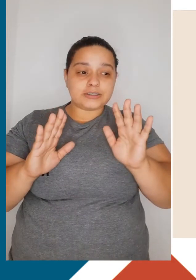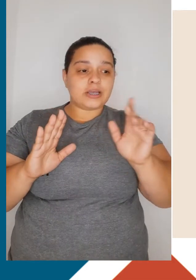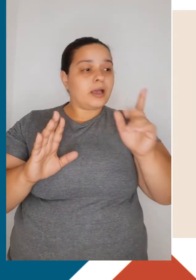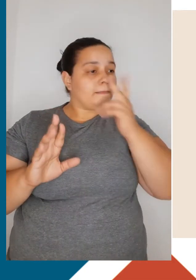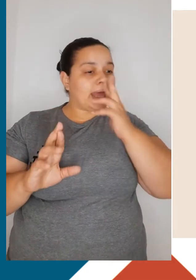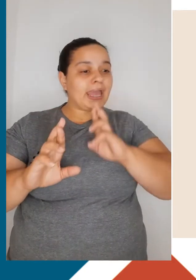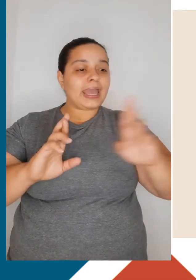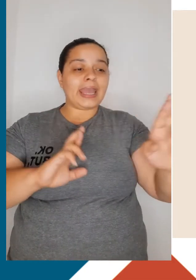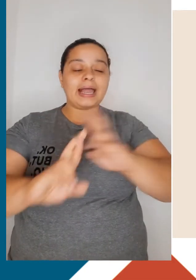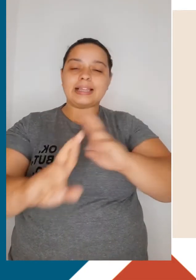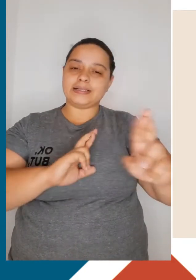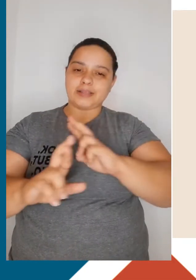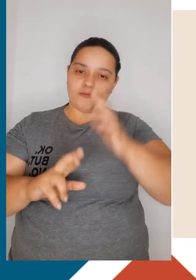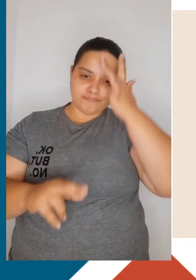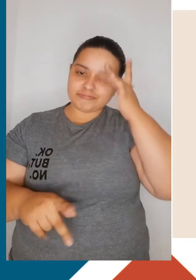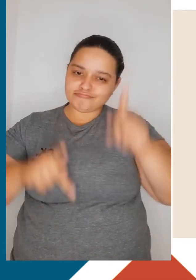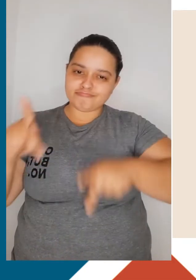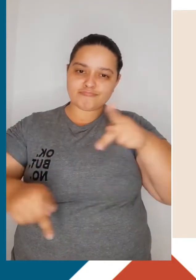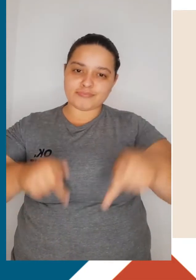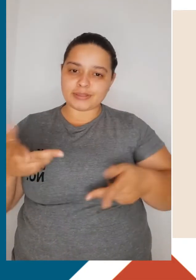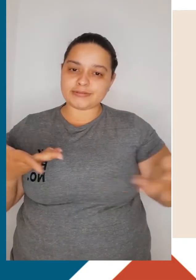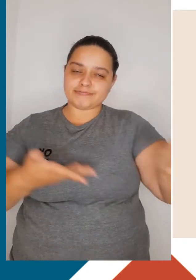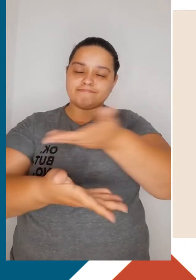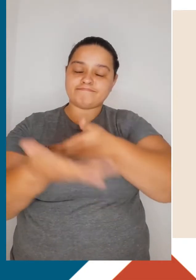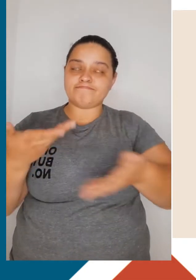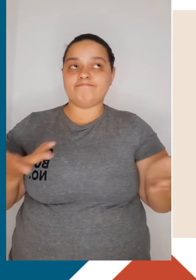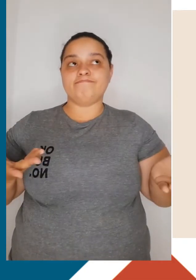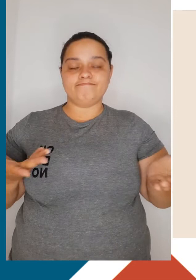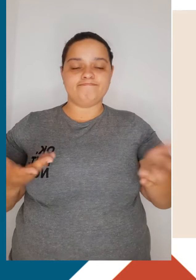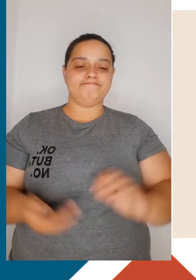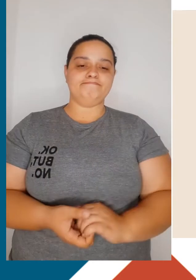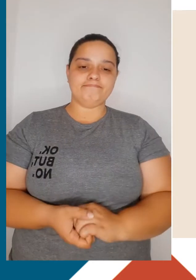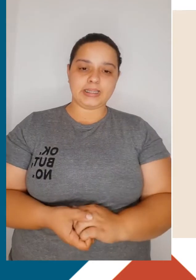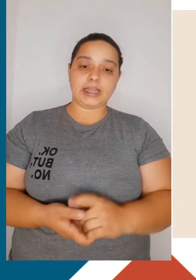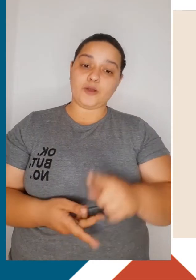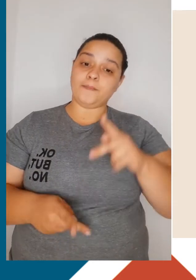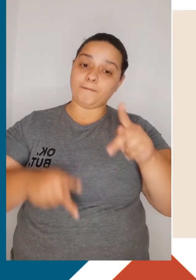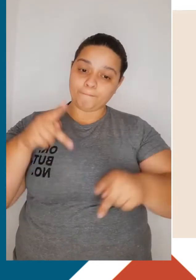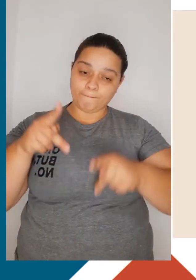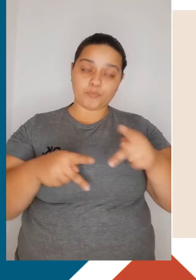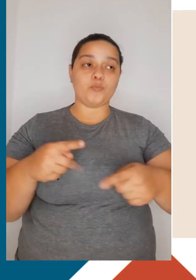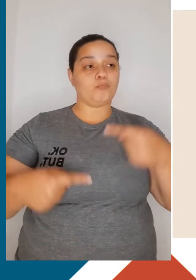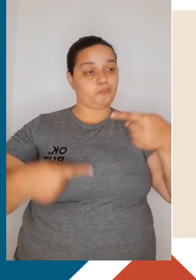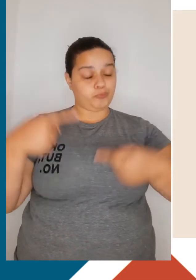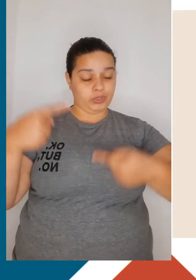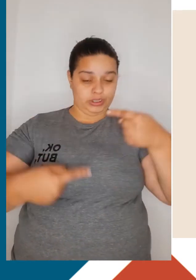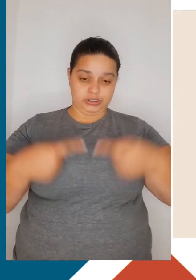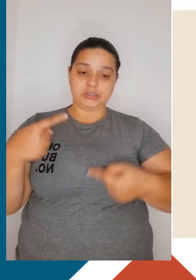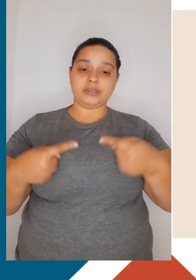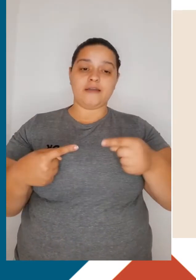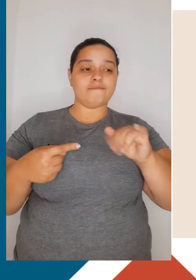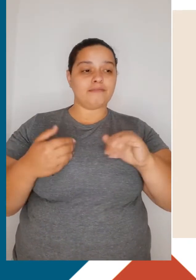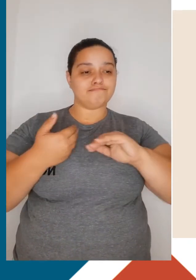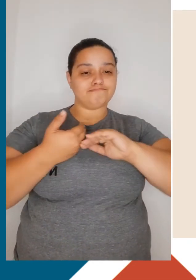sua relação com os seus súditos. Então, a esfera política vai